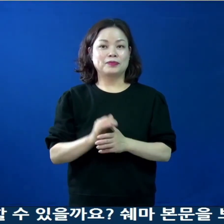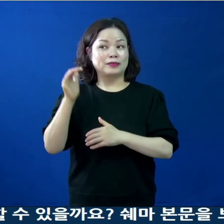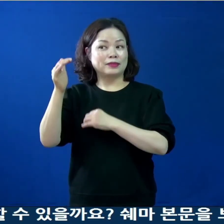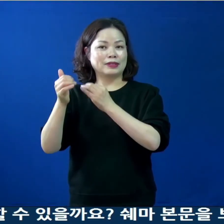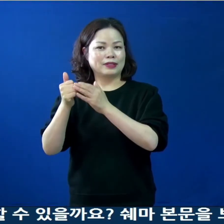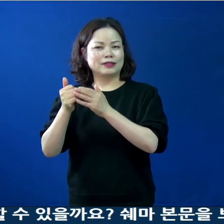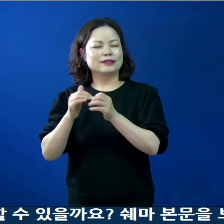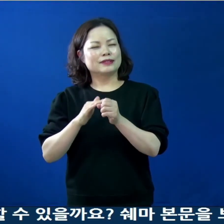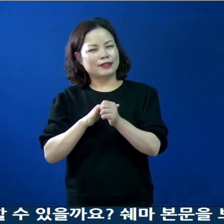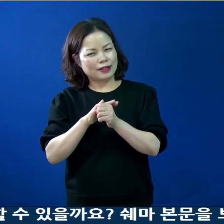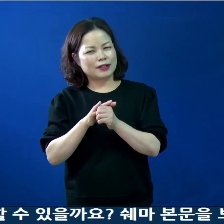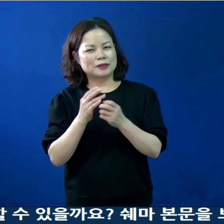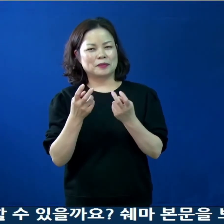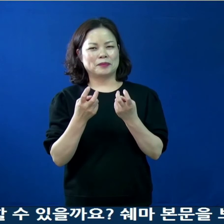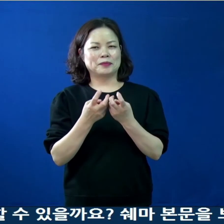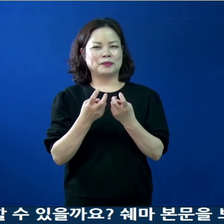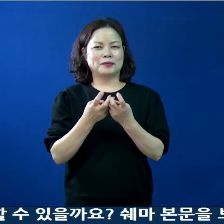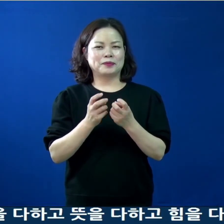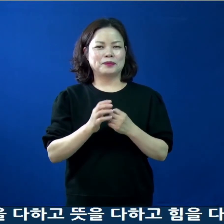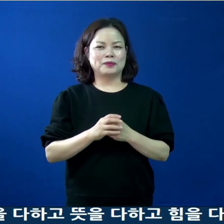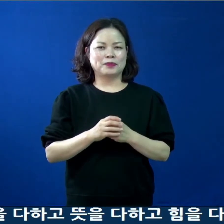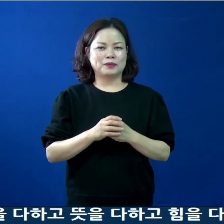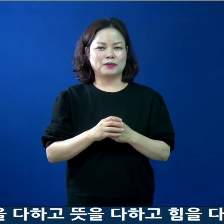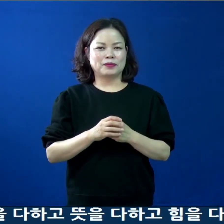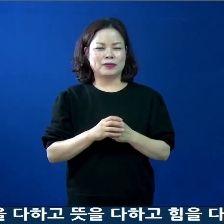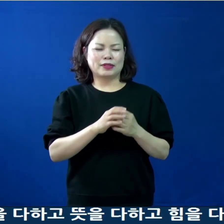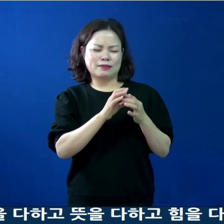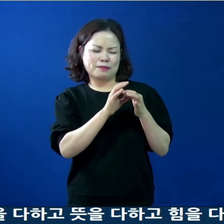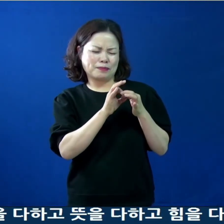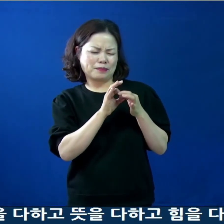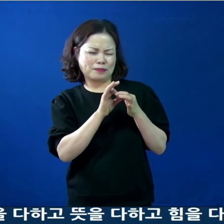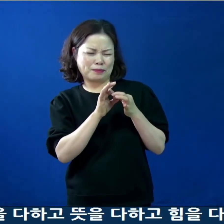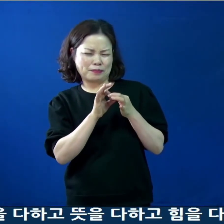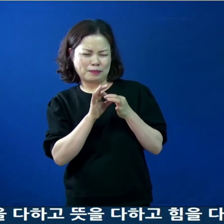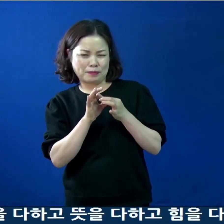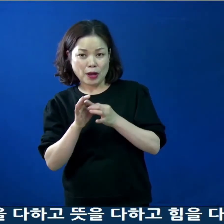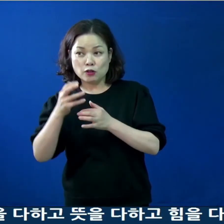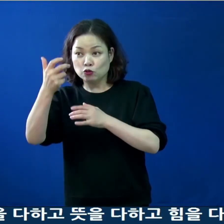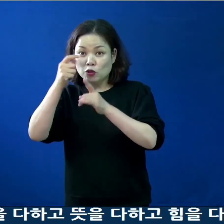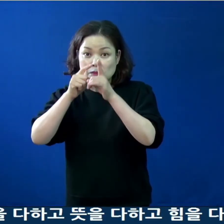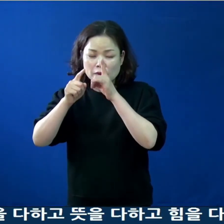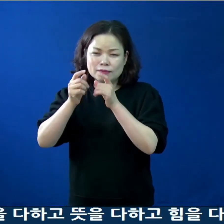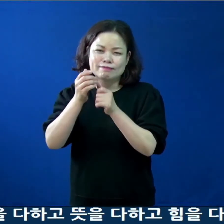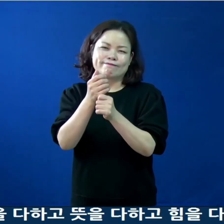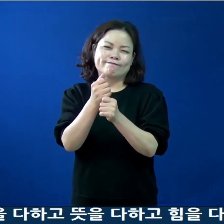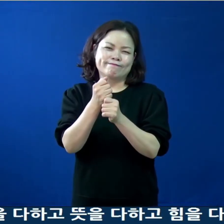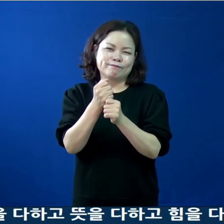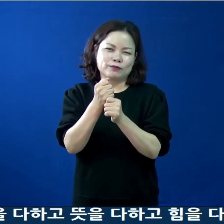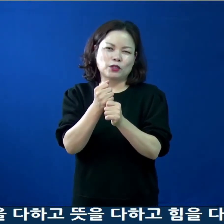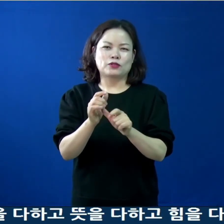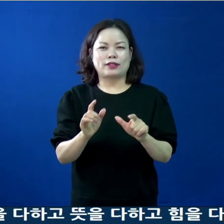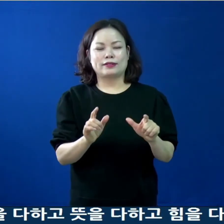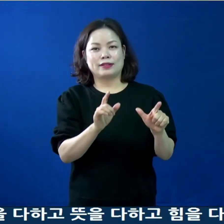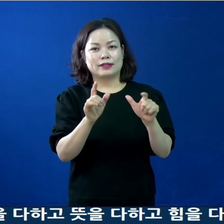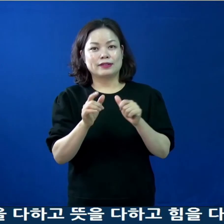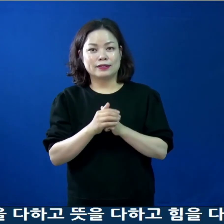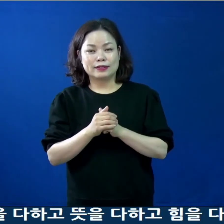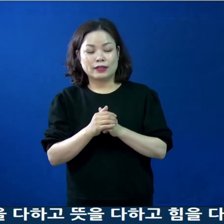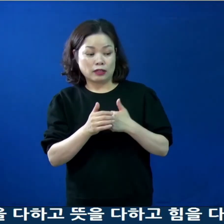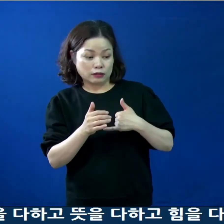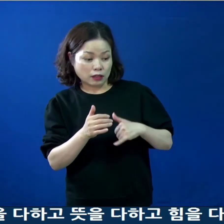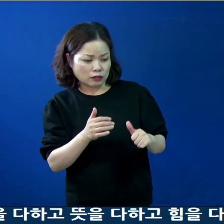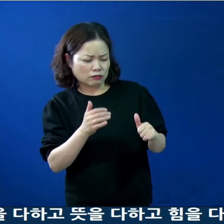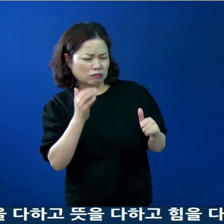하나님을 사랑하게 되는 비결은 뭡니까? 끊임없이 주의 말씀을 붙들고 늘어지는 것이죠.